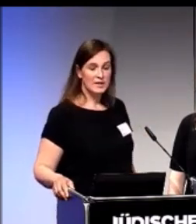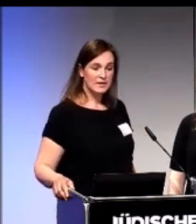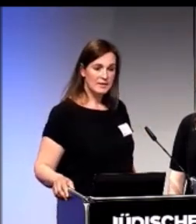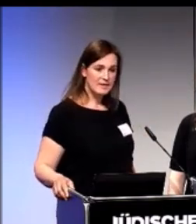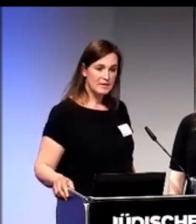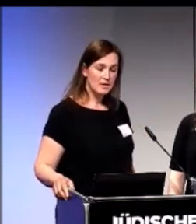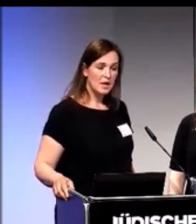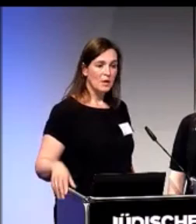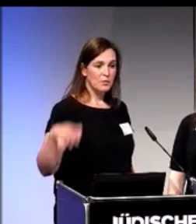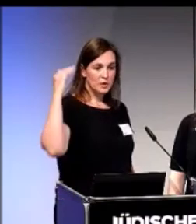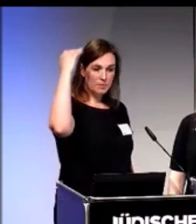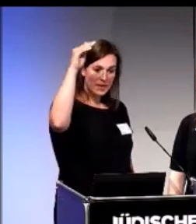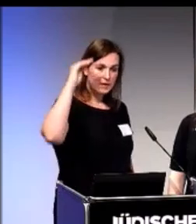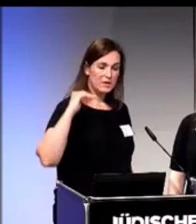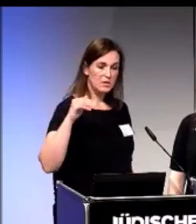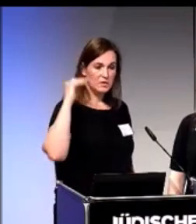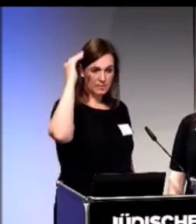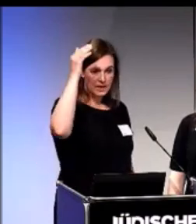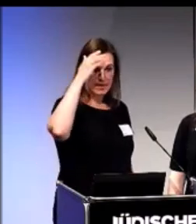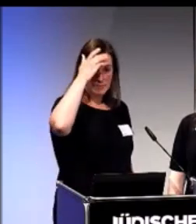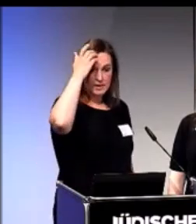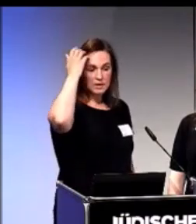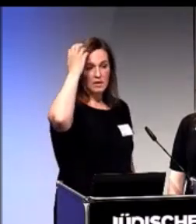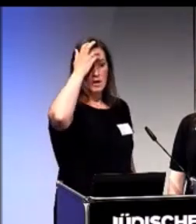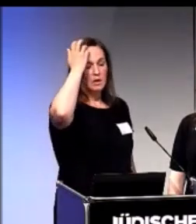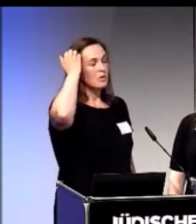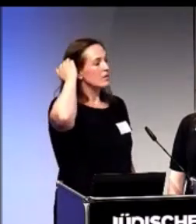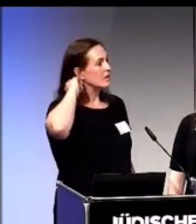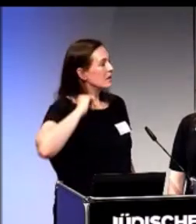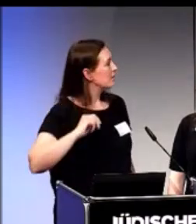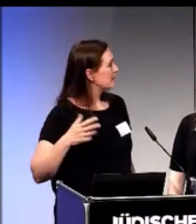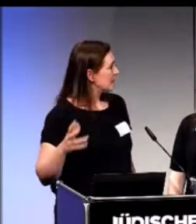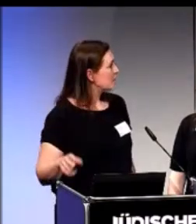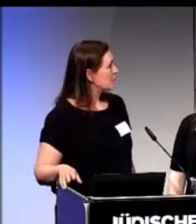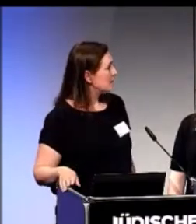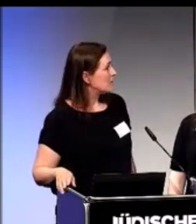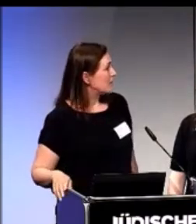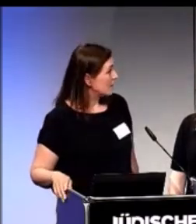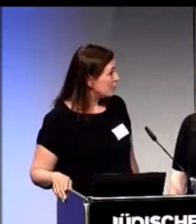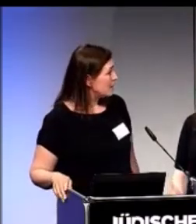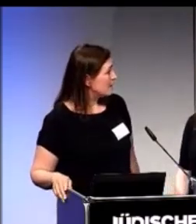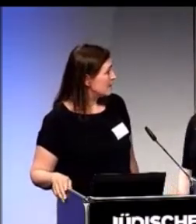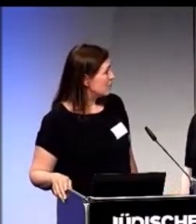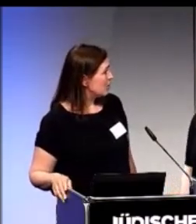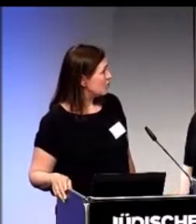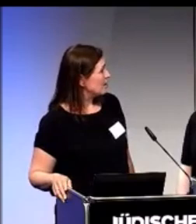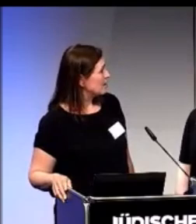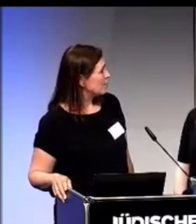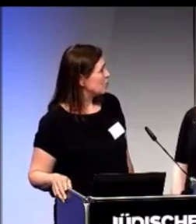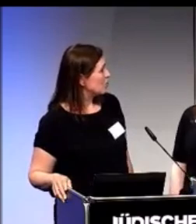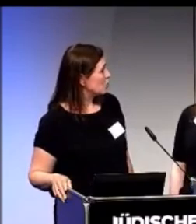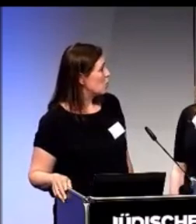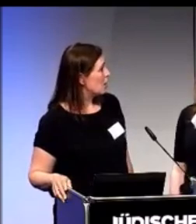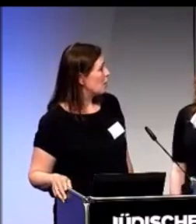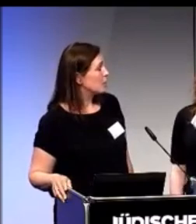entscheidenden Listen, wo ich beide Videos immer reinpacke. Und ich war selbst so ein bisschen überrascht bei dieser Recherche, dass wir schon so hohe